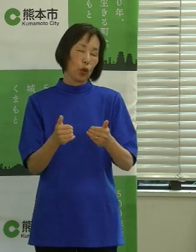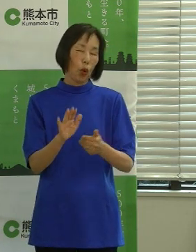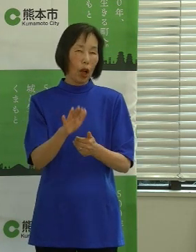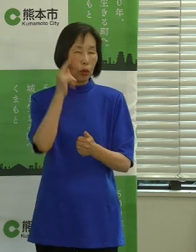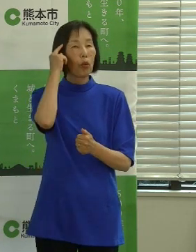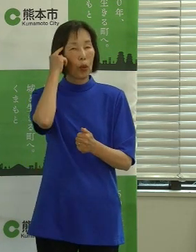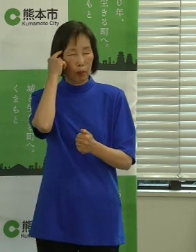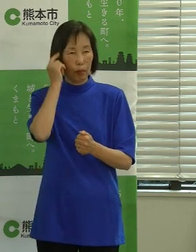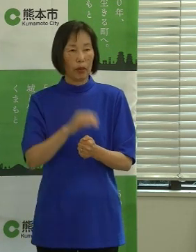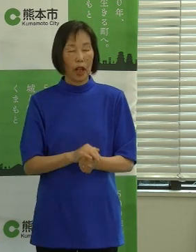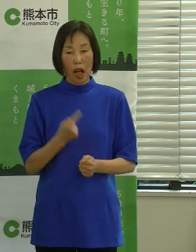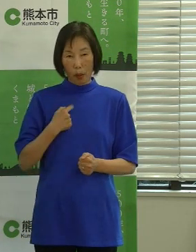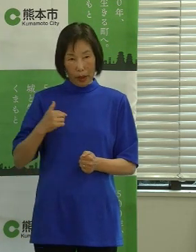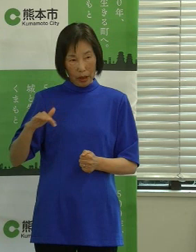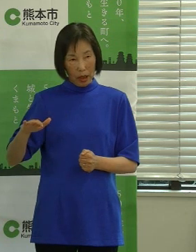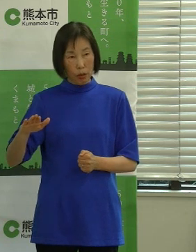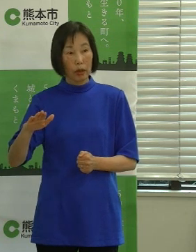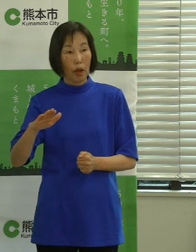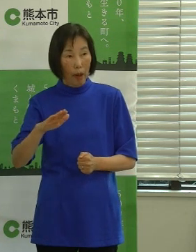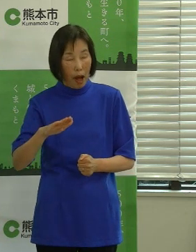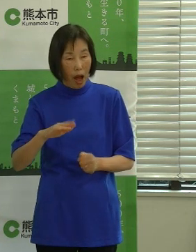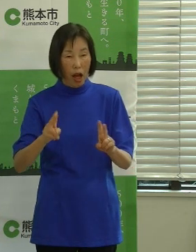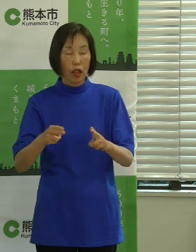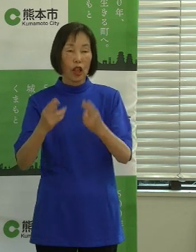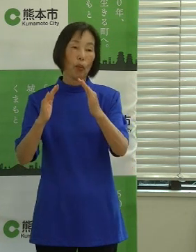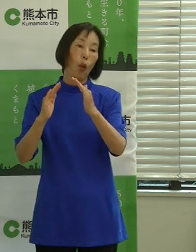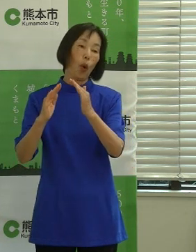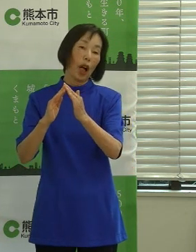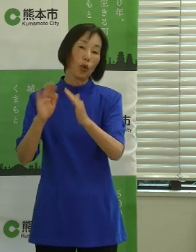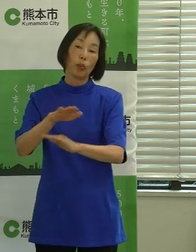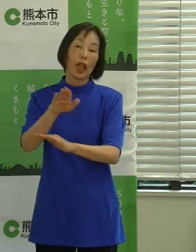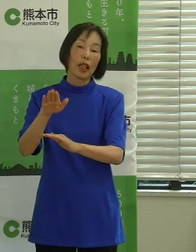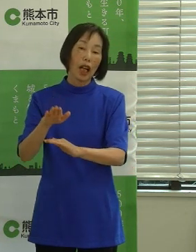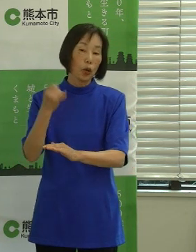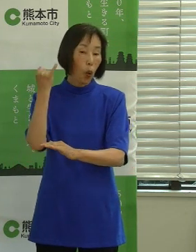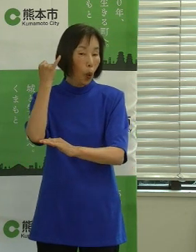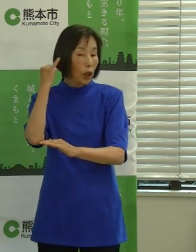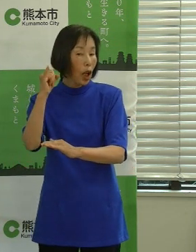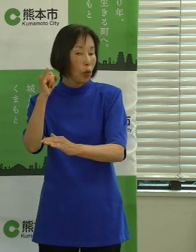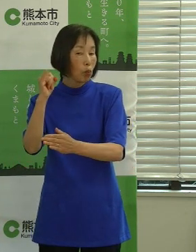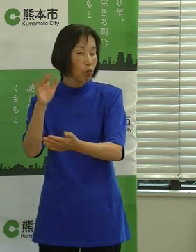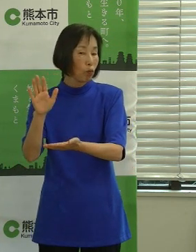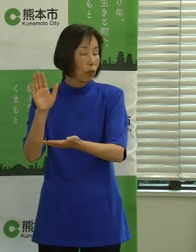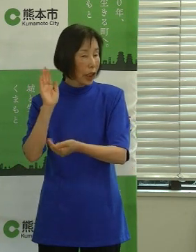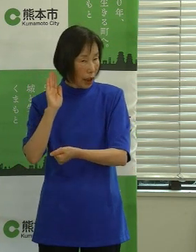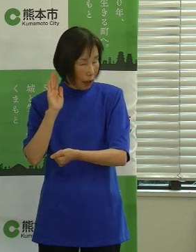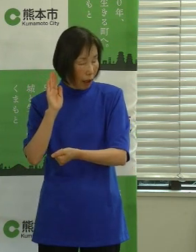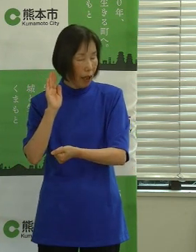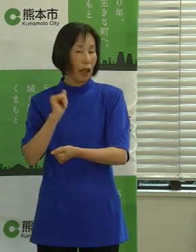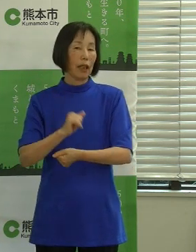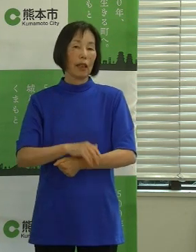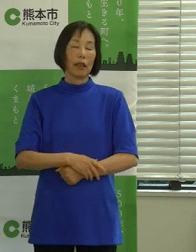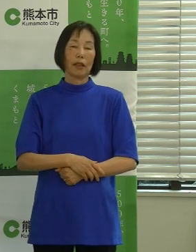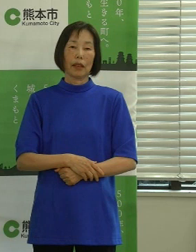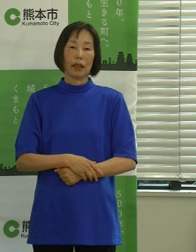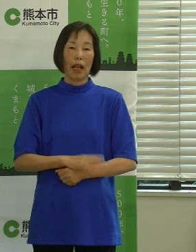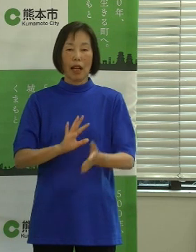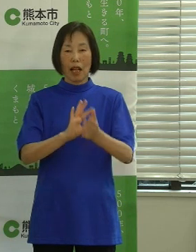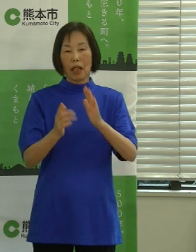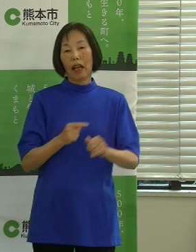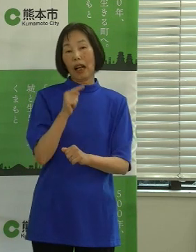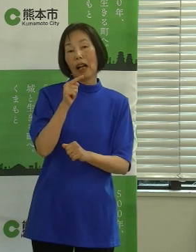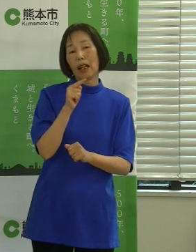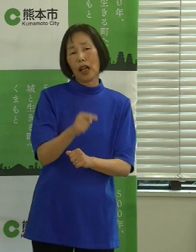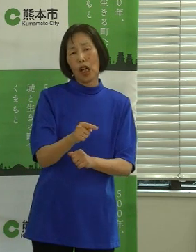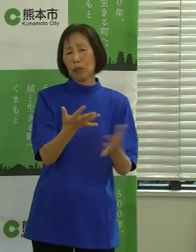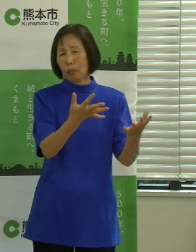としては今後ですね、専門家の皆さんのご意見も聞きながら、特にそういう県外からですね、多